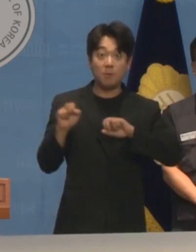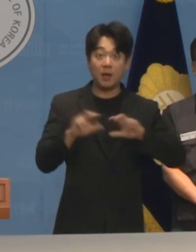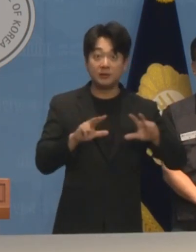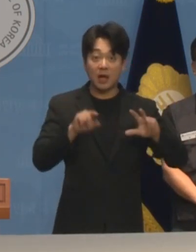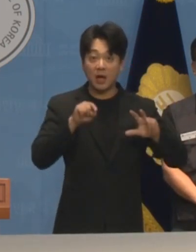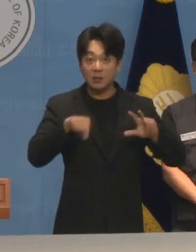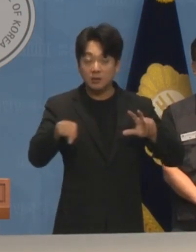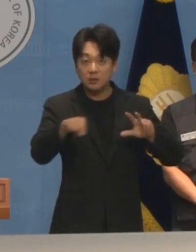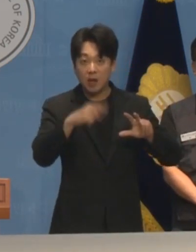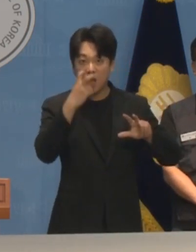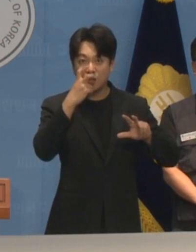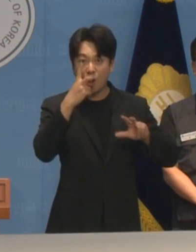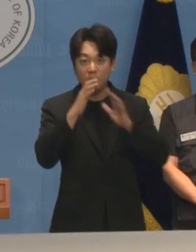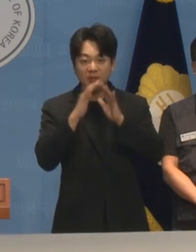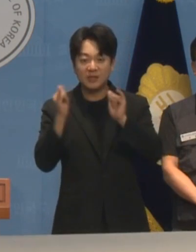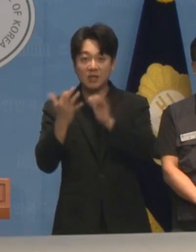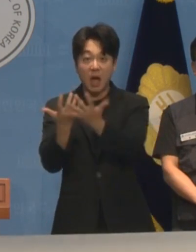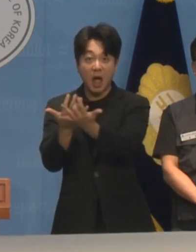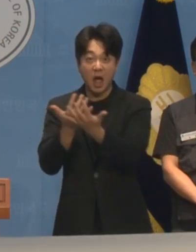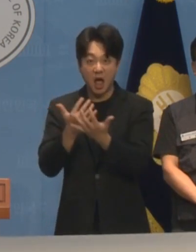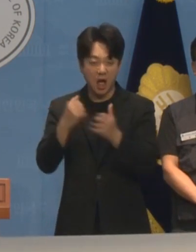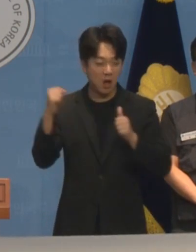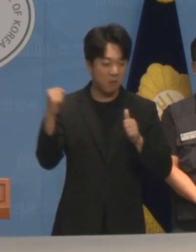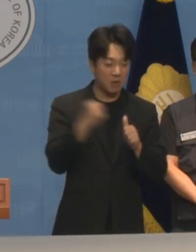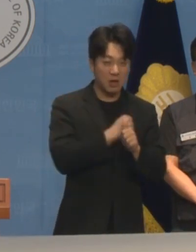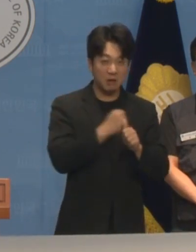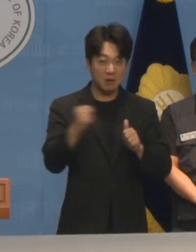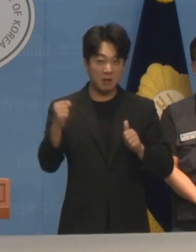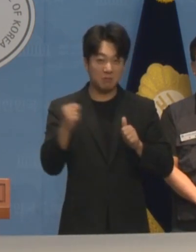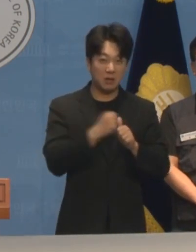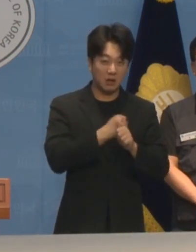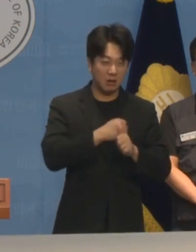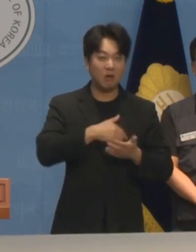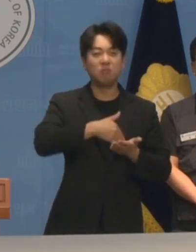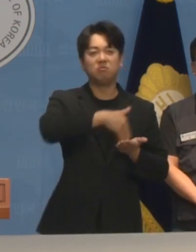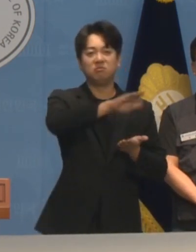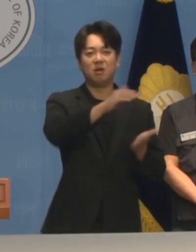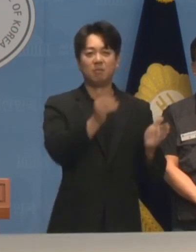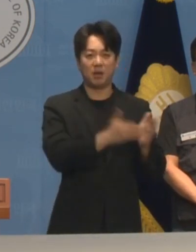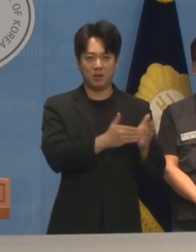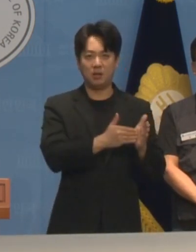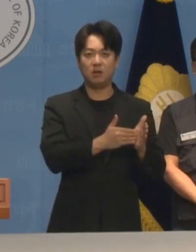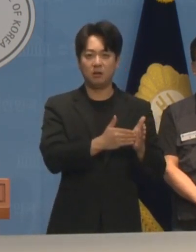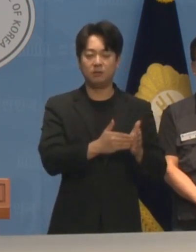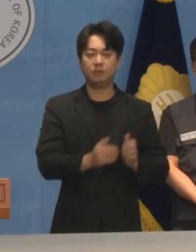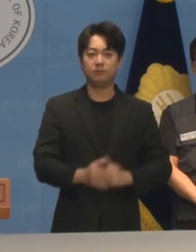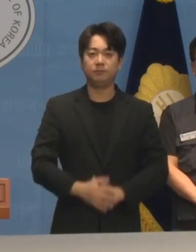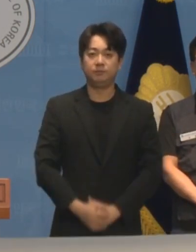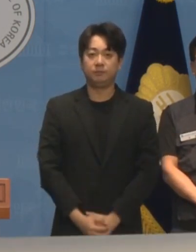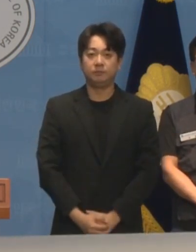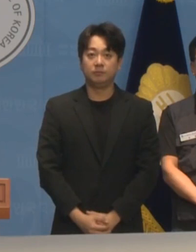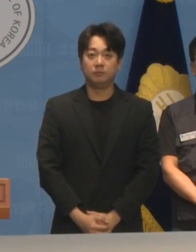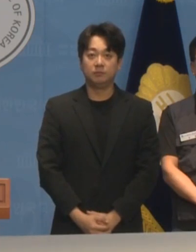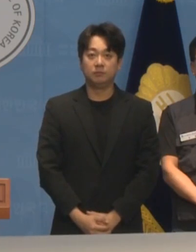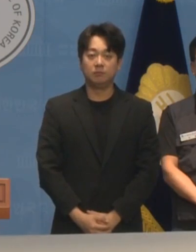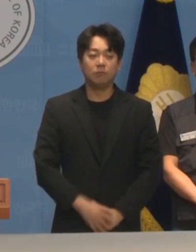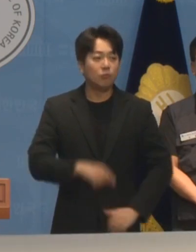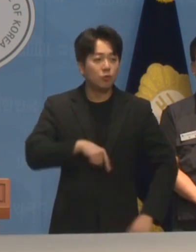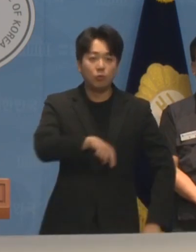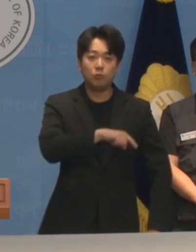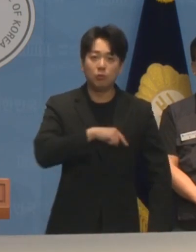현대자동차 경비가 달려와 물인력을 동원해 공장 밖으로 끌어냈습니다. 도대체 저희가